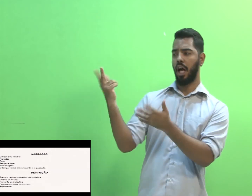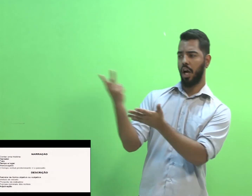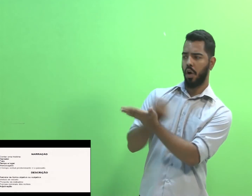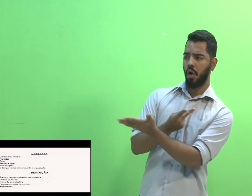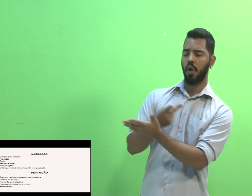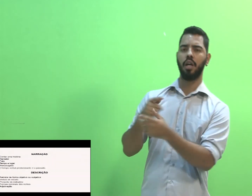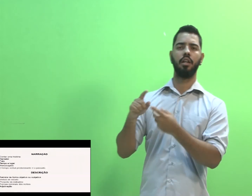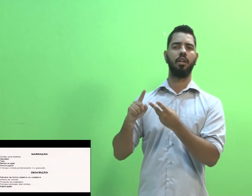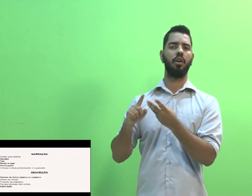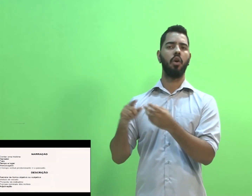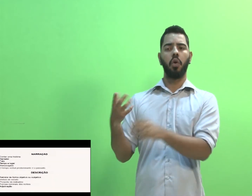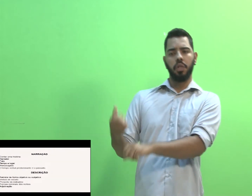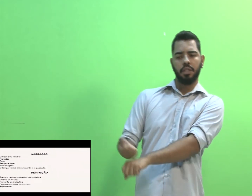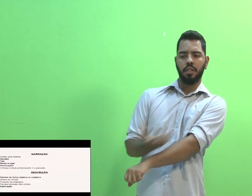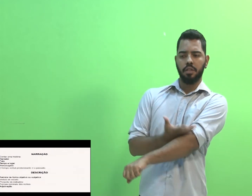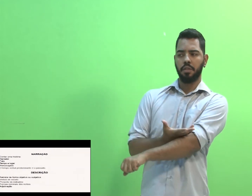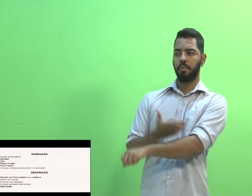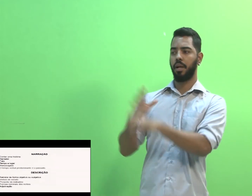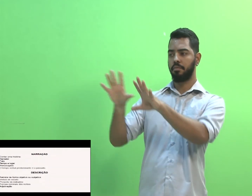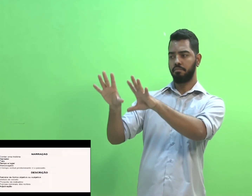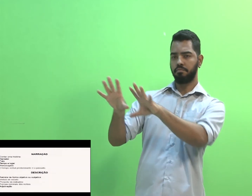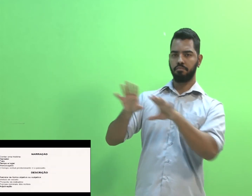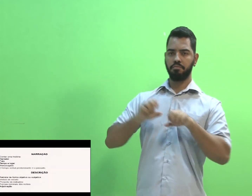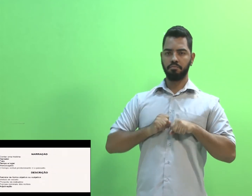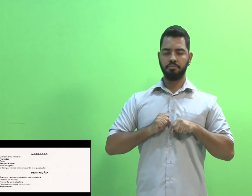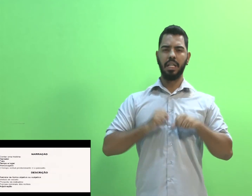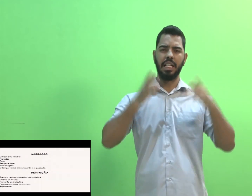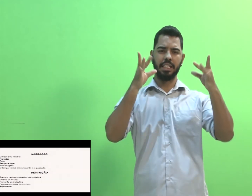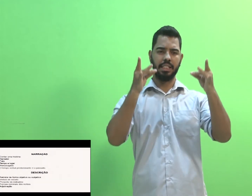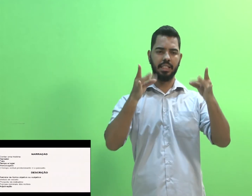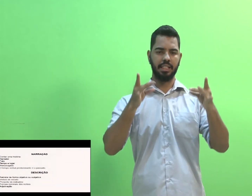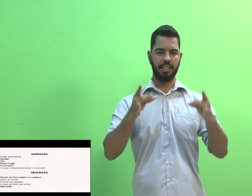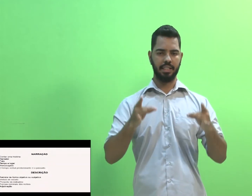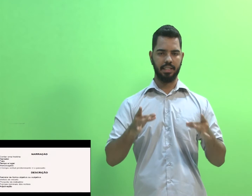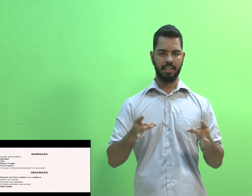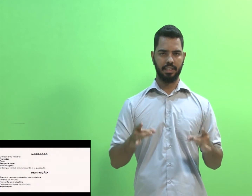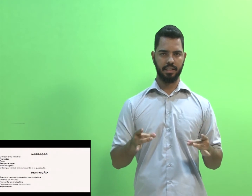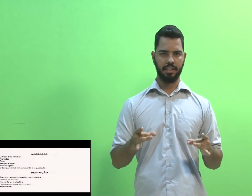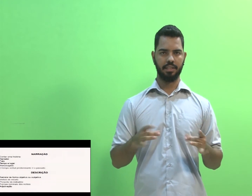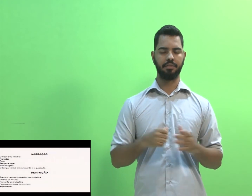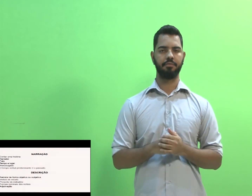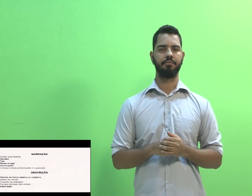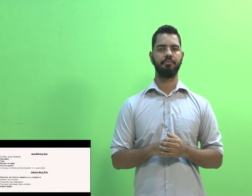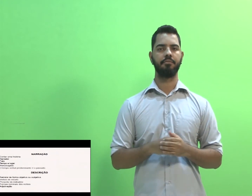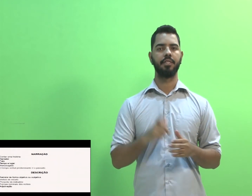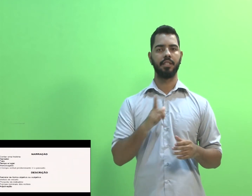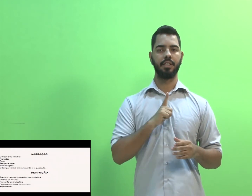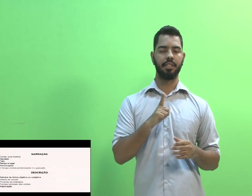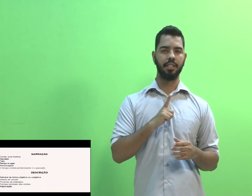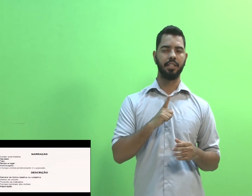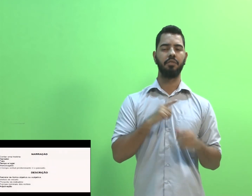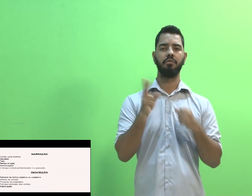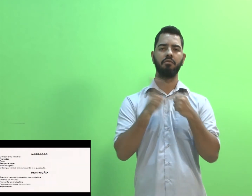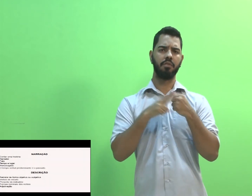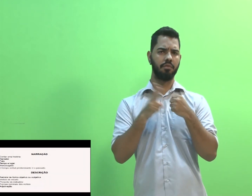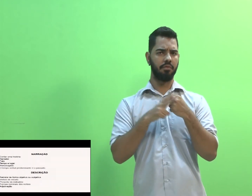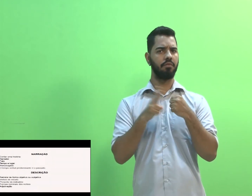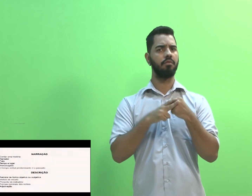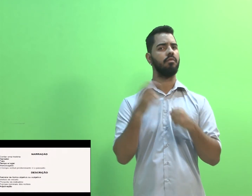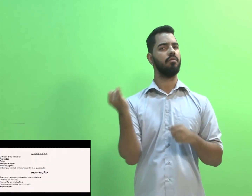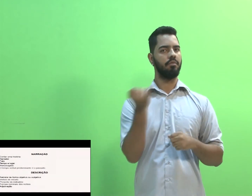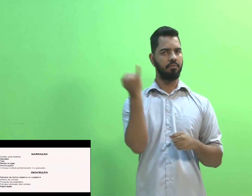subjetiva. Os verbos de estado, então, ser, estar, permanecer, eles vão ser uma